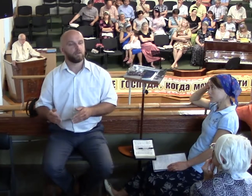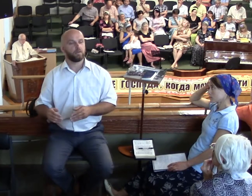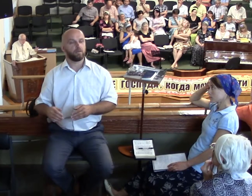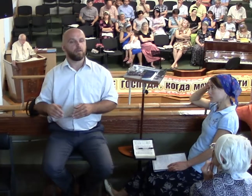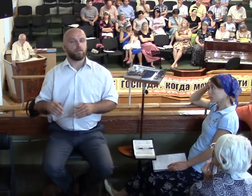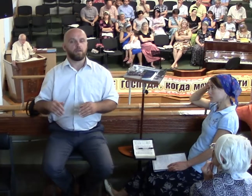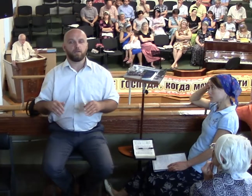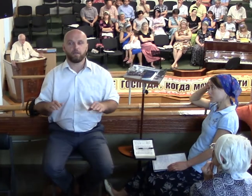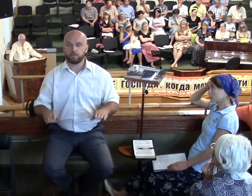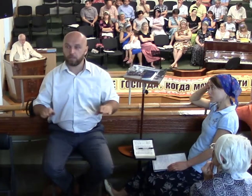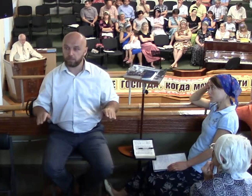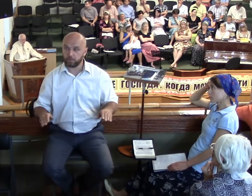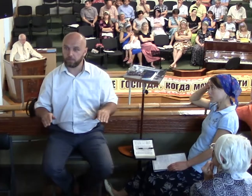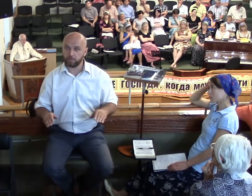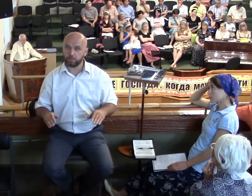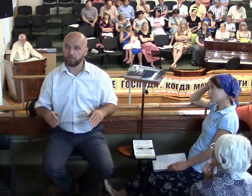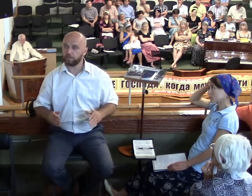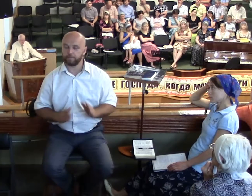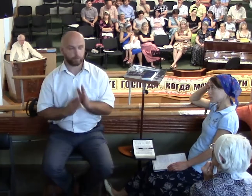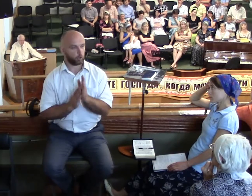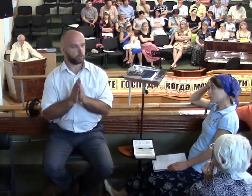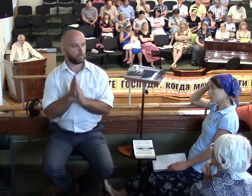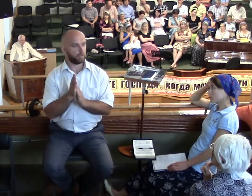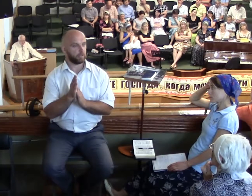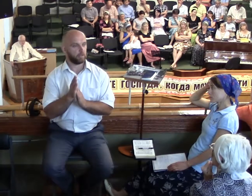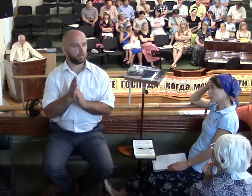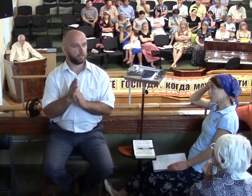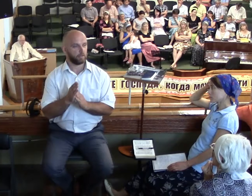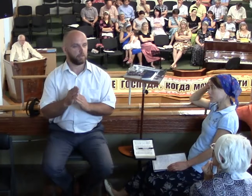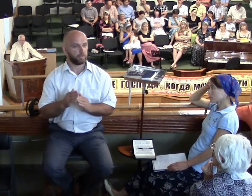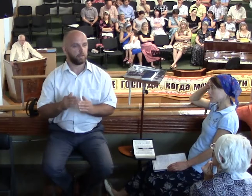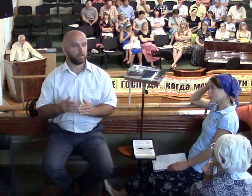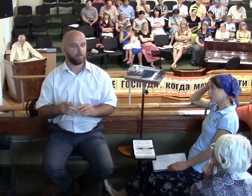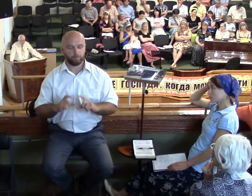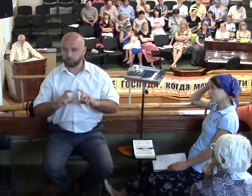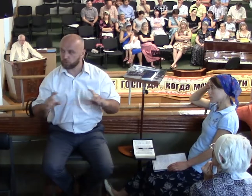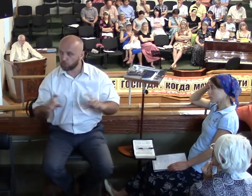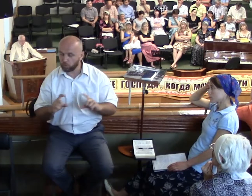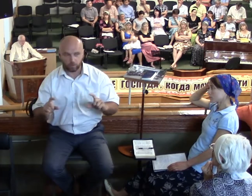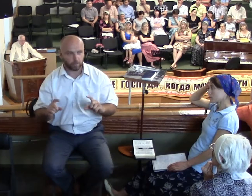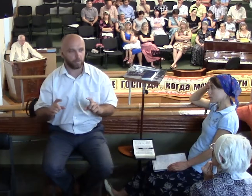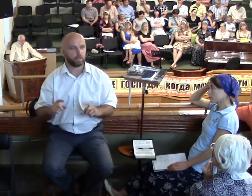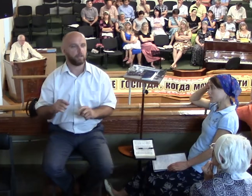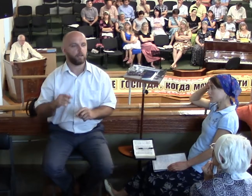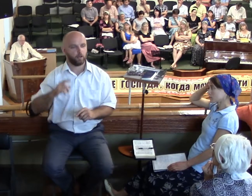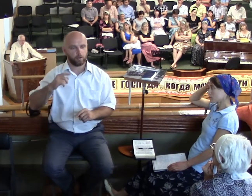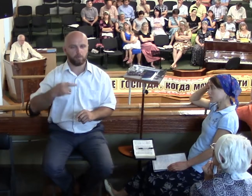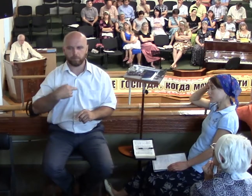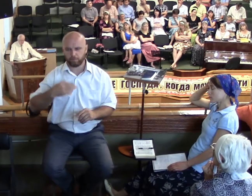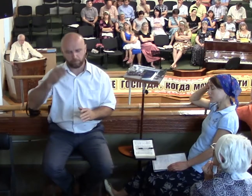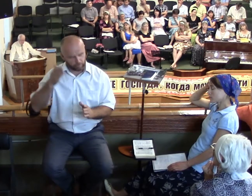и они знали дорогу в церковь. Дети знали, что в воскресенье обязательно идем в